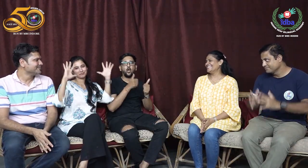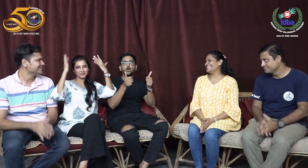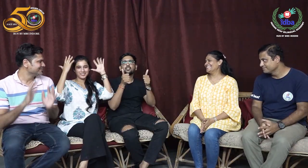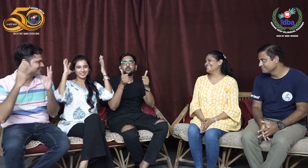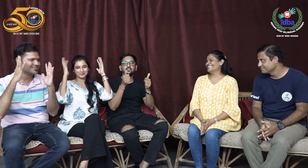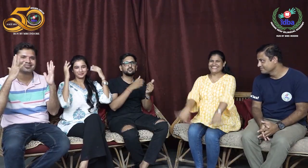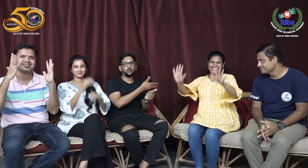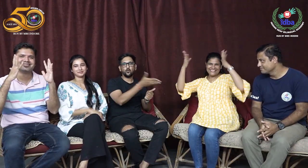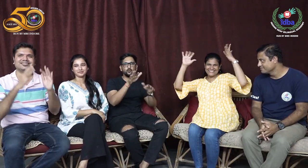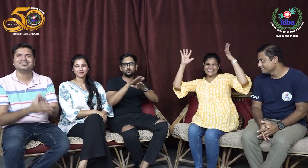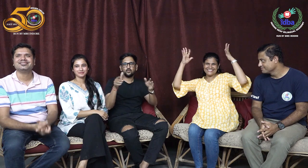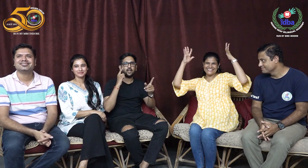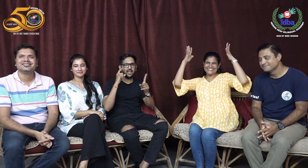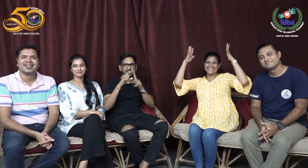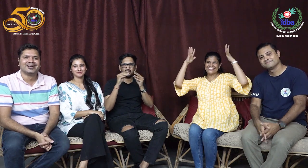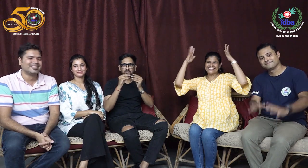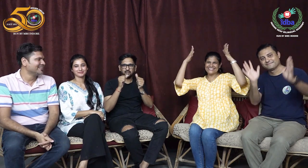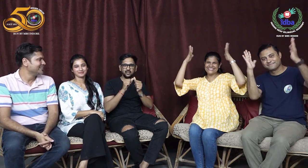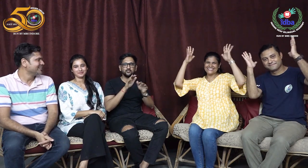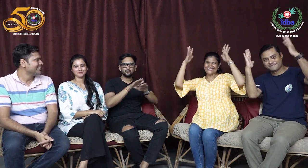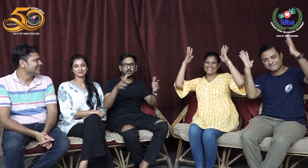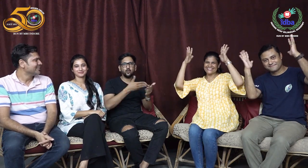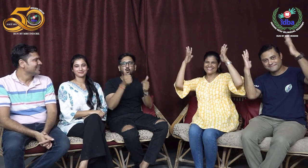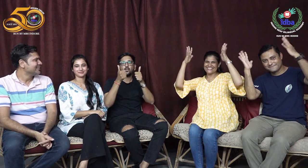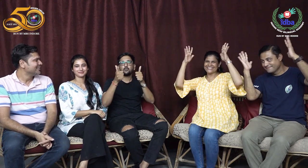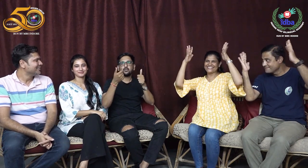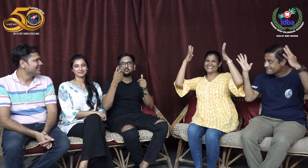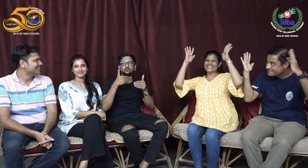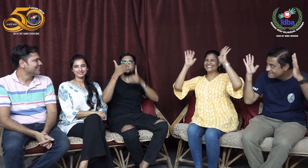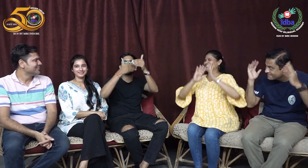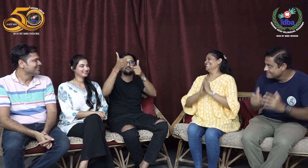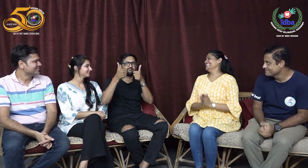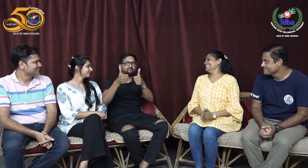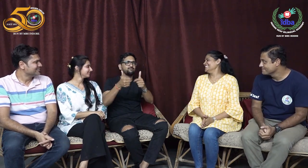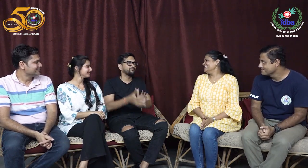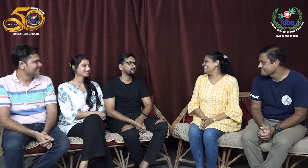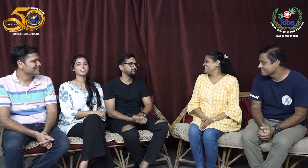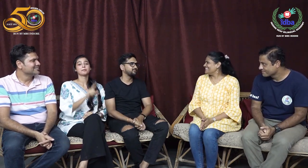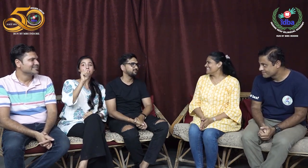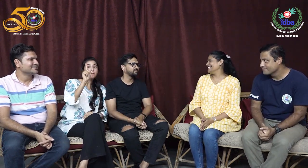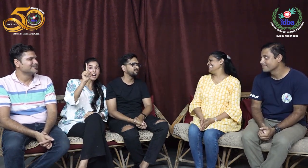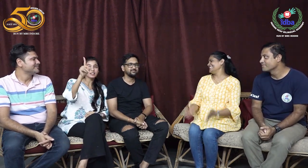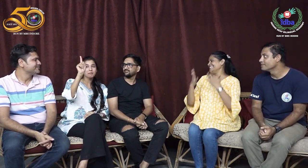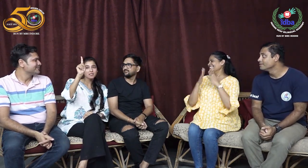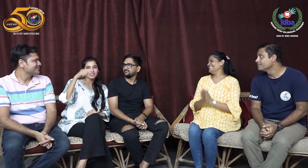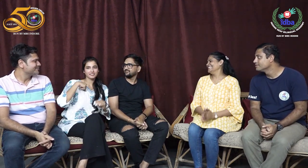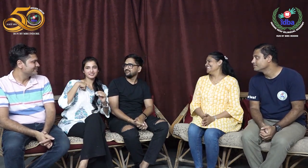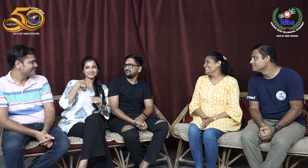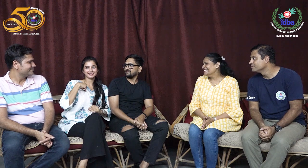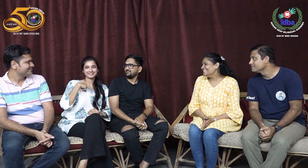हमें यहाँ बुलाया उसके लिए थैंक यू। ऑल द बेस्ट आप सभी को, IDBA को सभी को ऑल द बेस्ट। आई होप आप सभी उन्नति करें। हाँ, एक चीज़